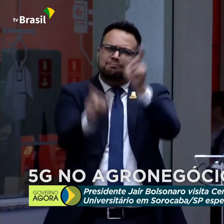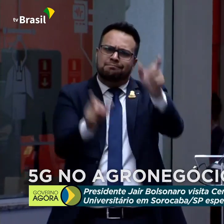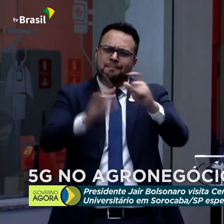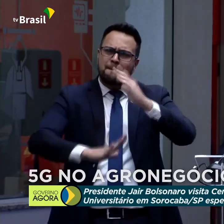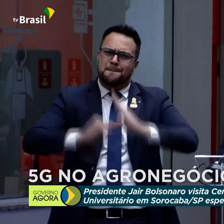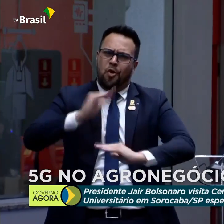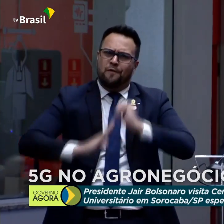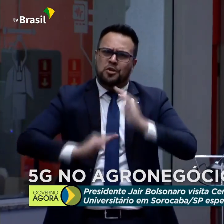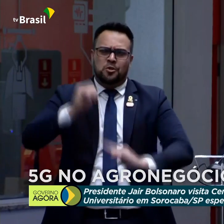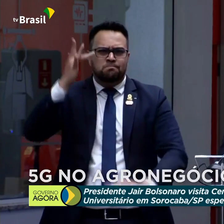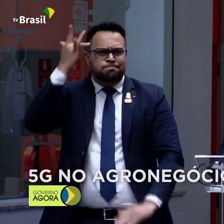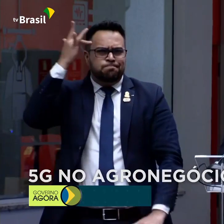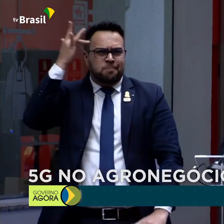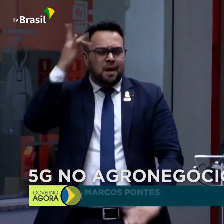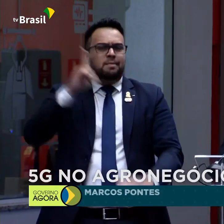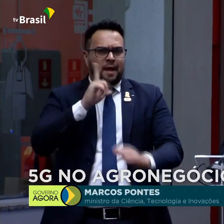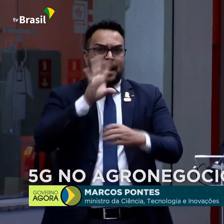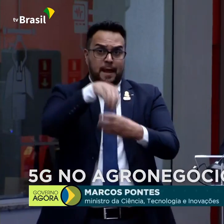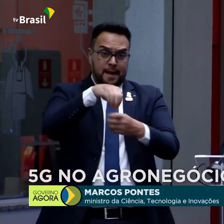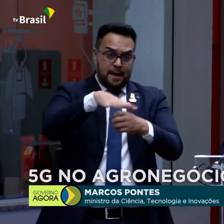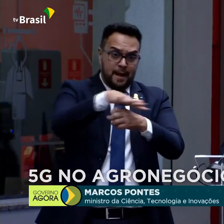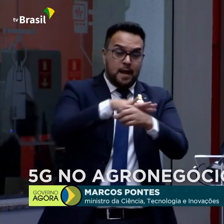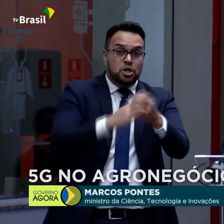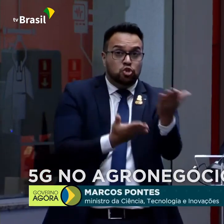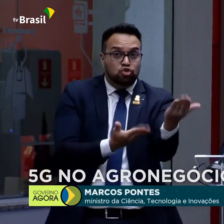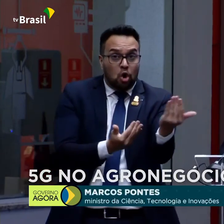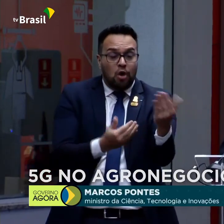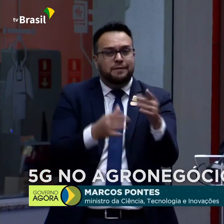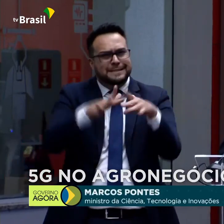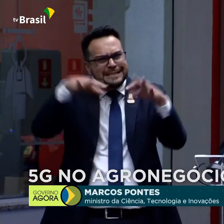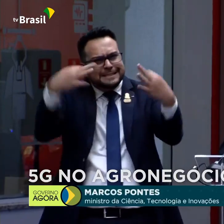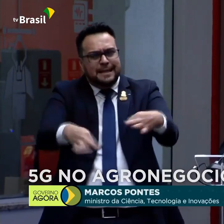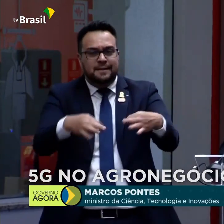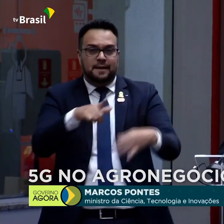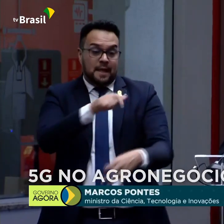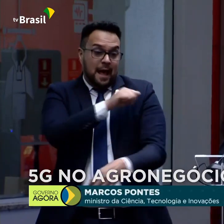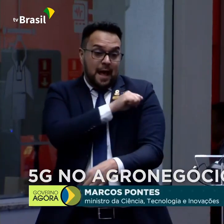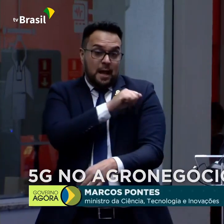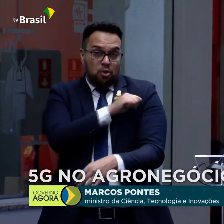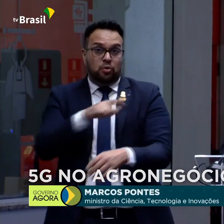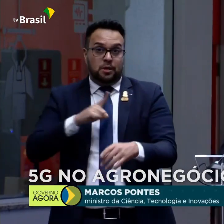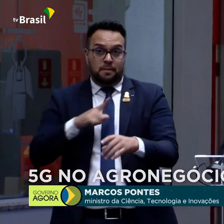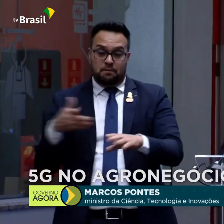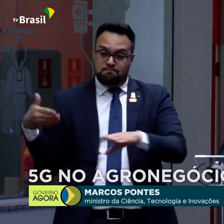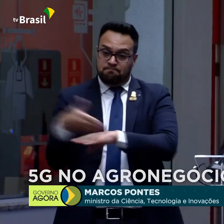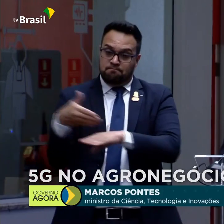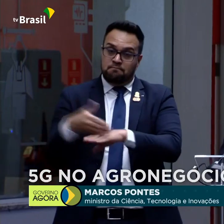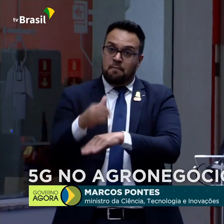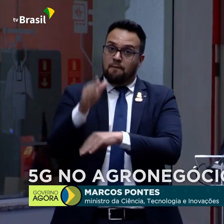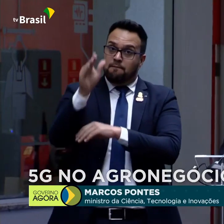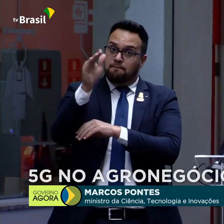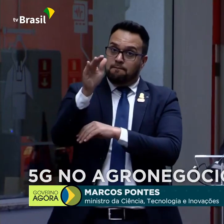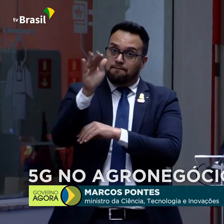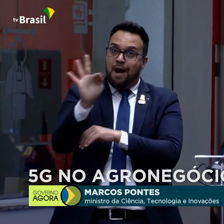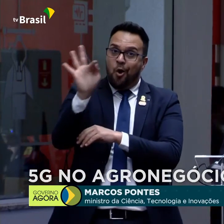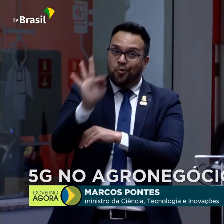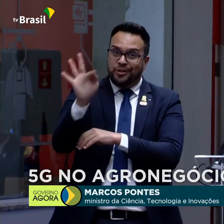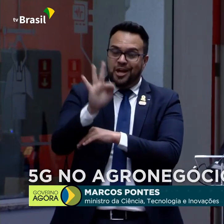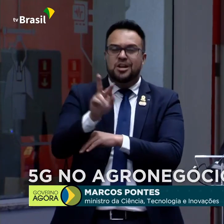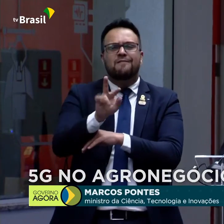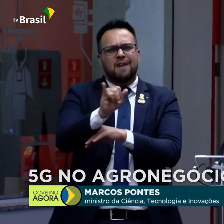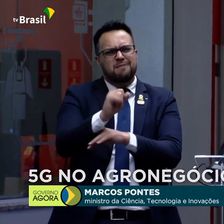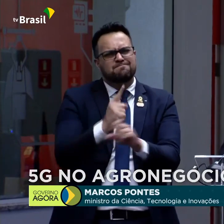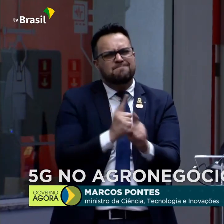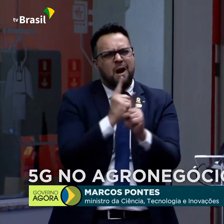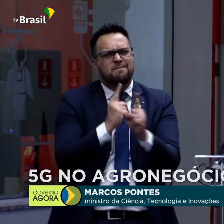Brasil, entre os jovens, eu tenho certeza que entre os alunos que frequentam essa faculdade, a gente vai encontrar